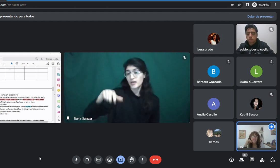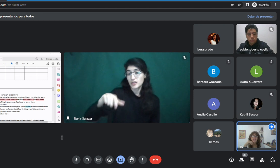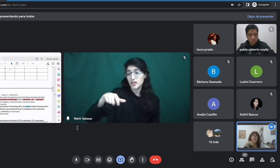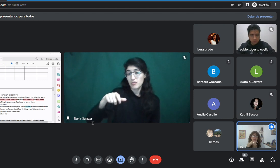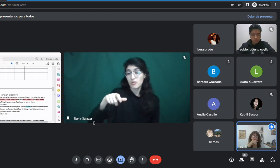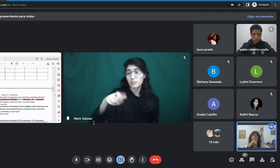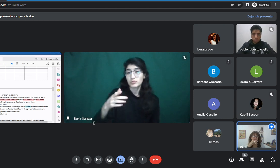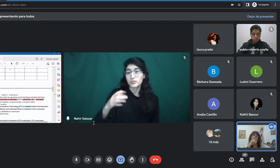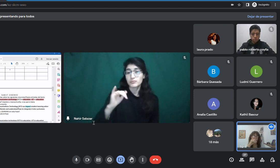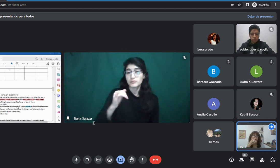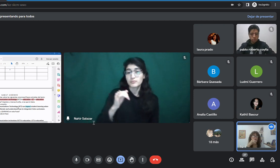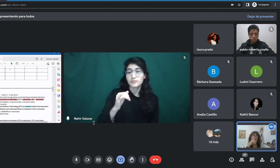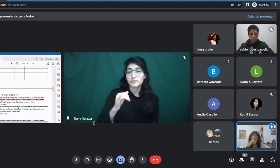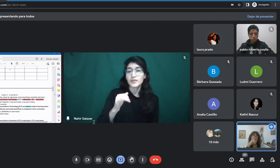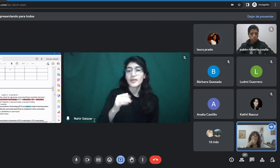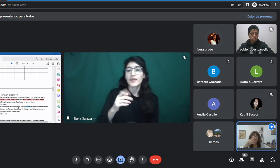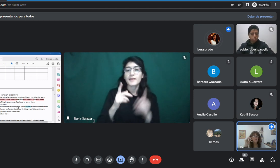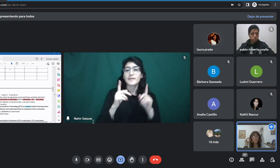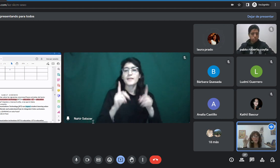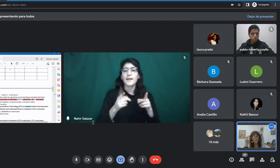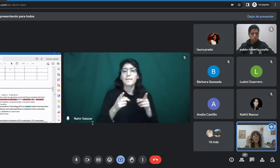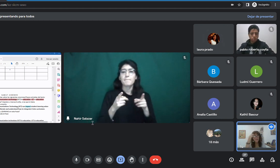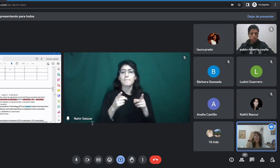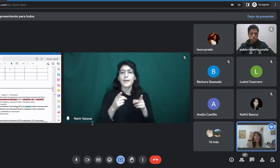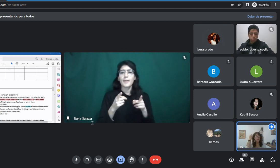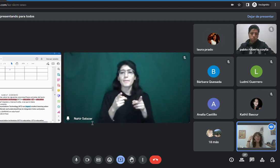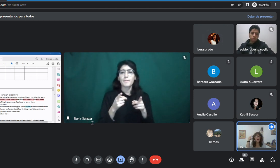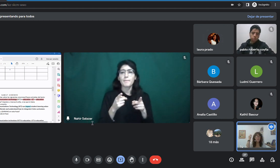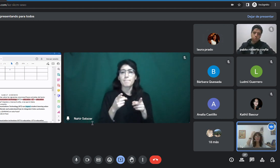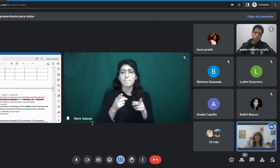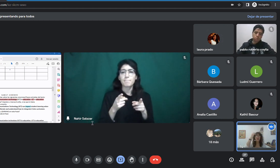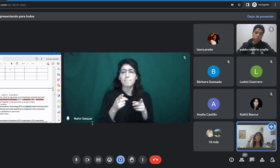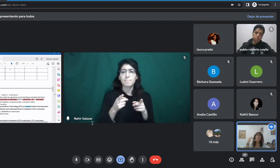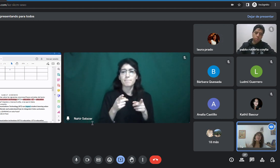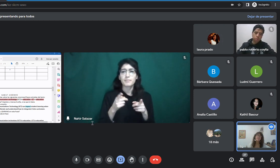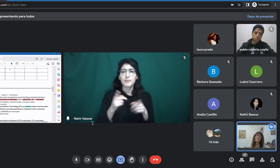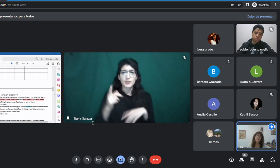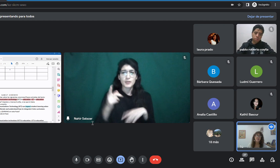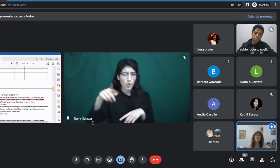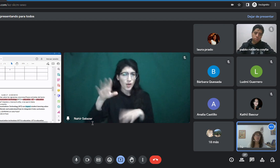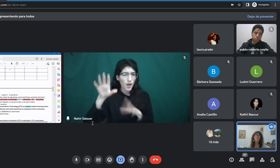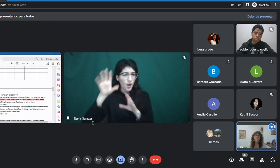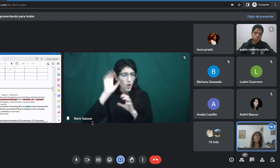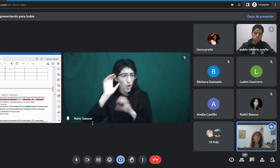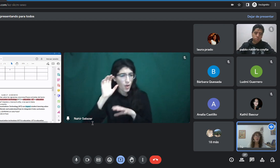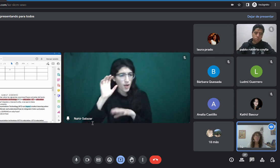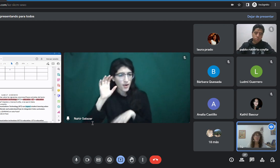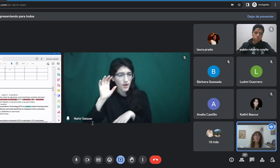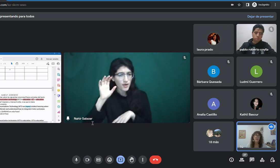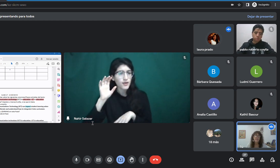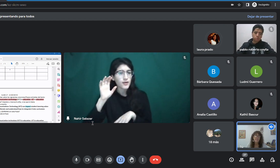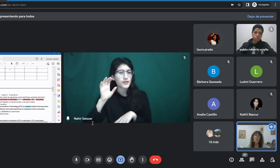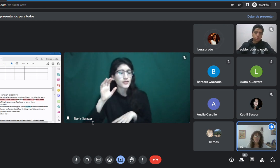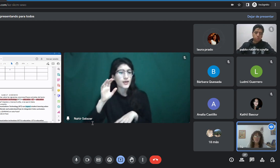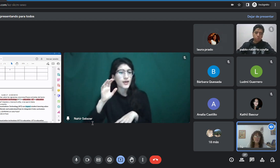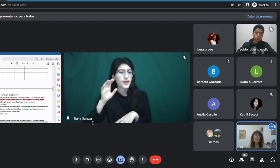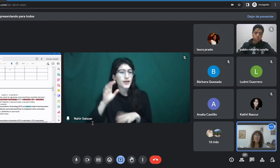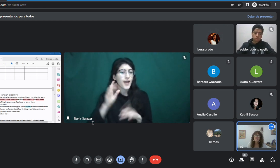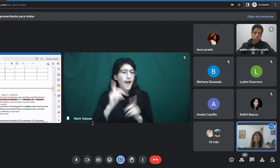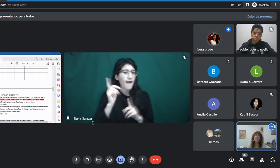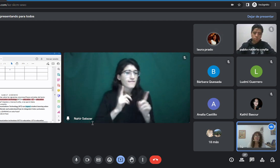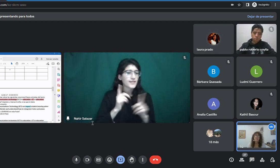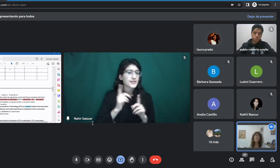dicho la clase pasada, el que deben recordar porque aparece y lo ven en posmodificación,